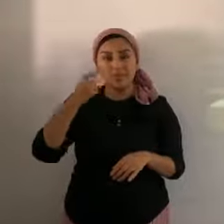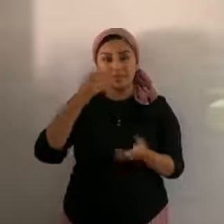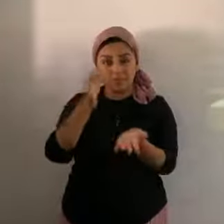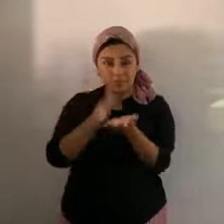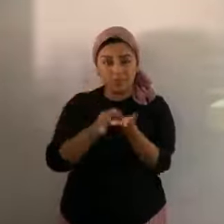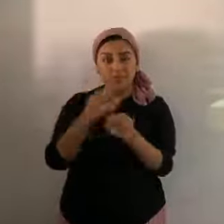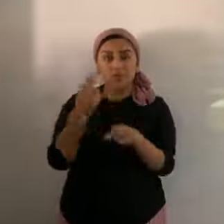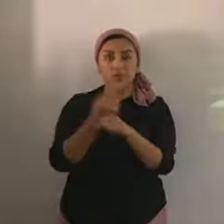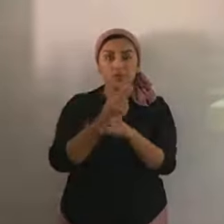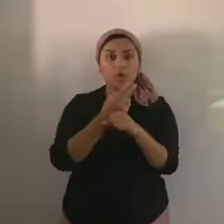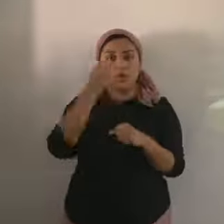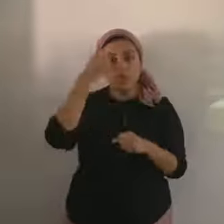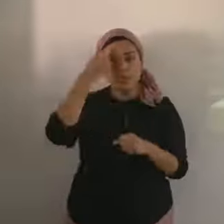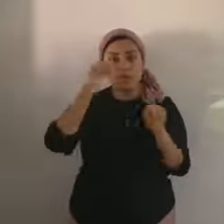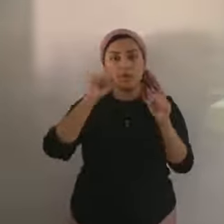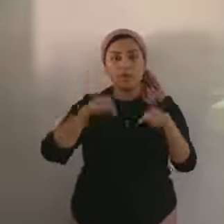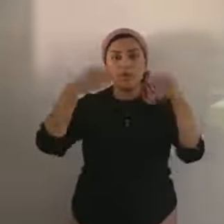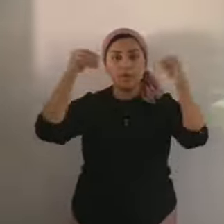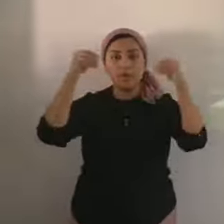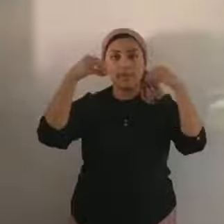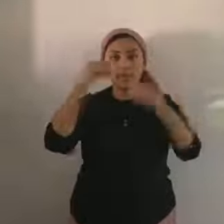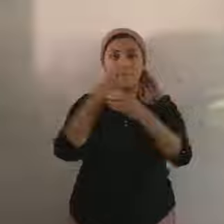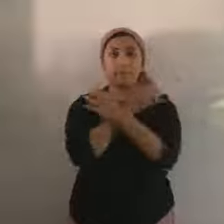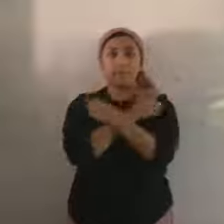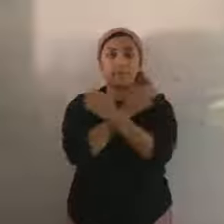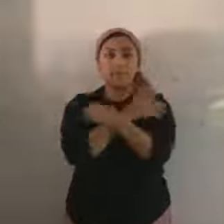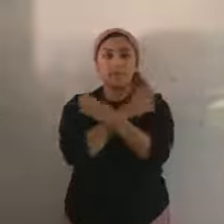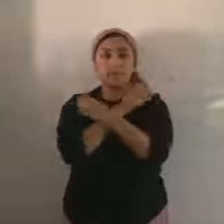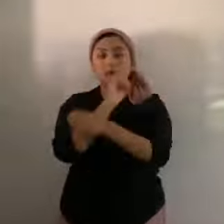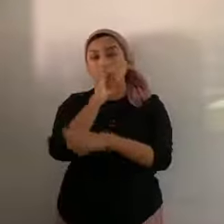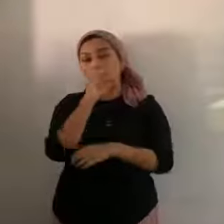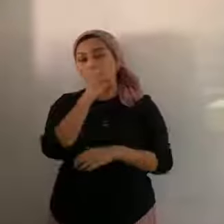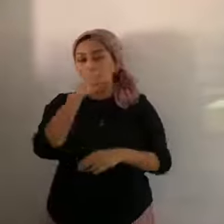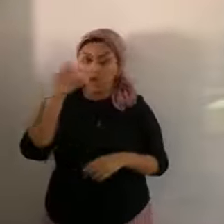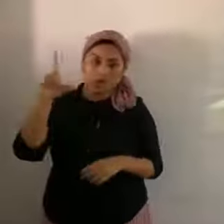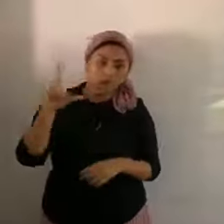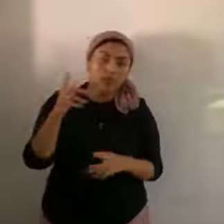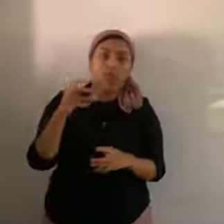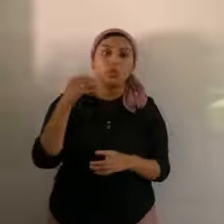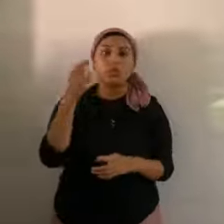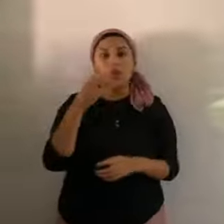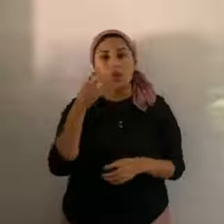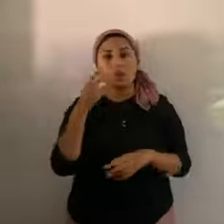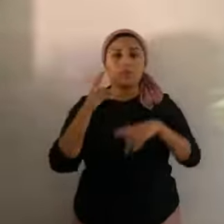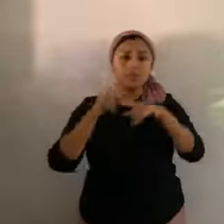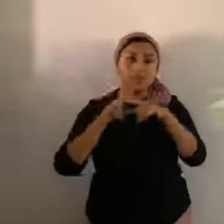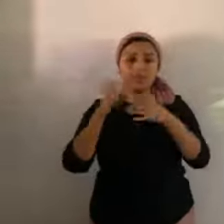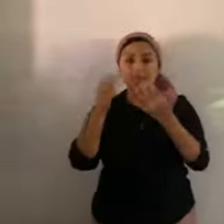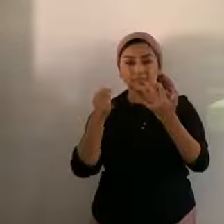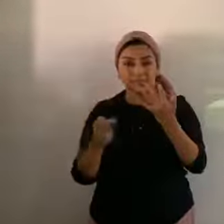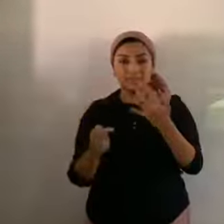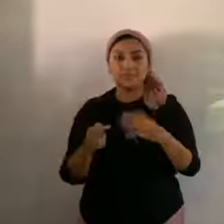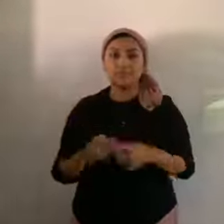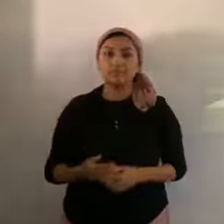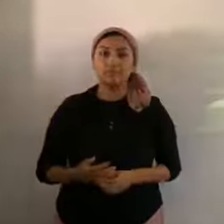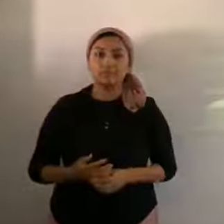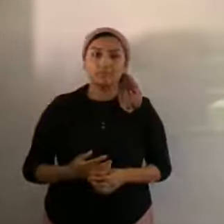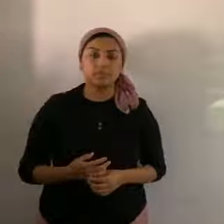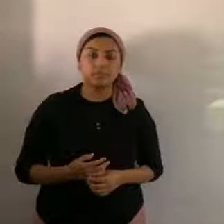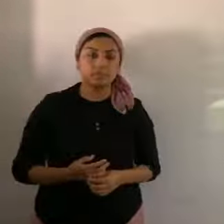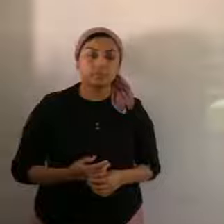utilizaban para poder comprar los animalitos, o el aceite, el vino, la sal, etc. Entonces, a